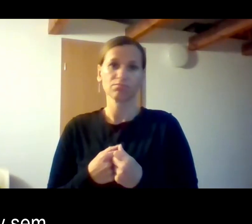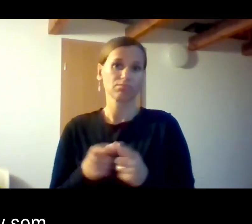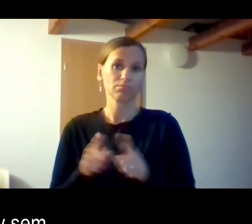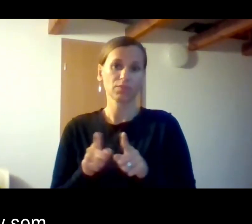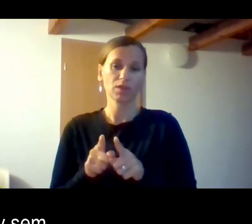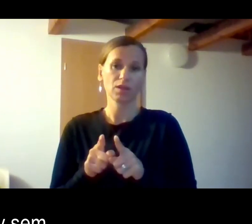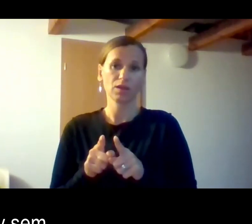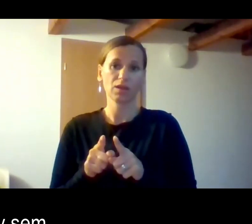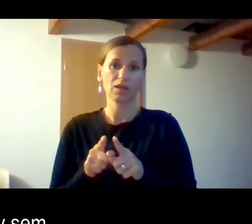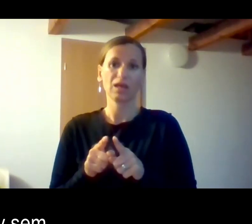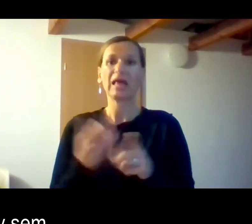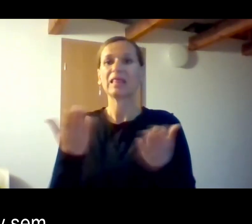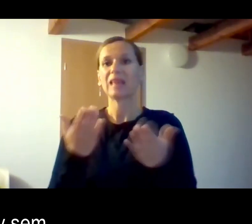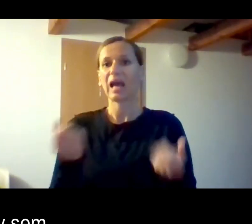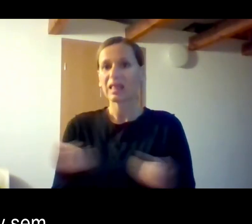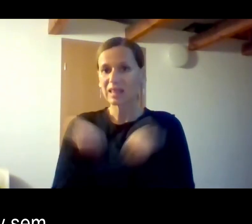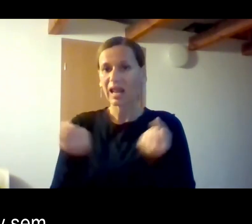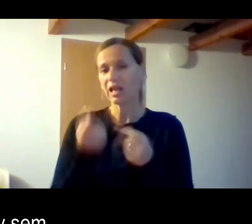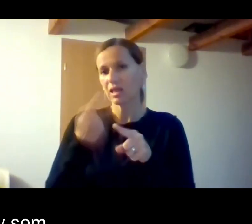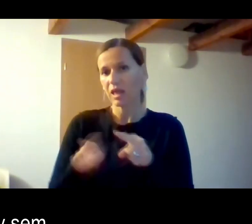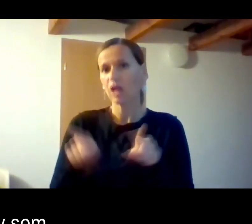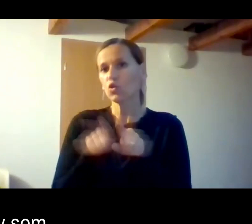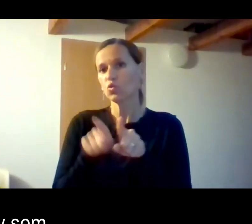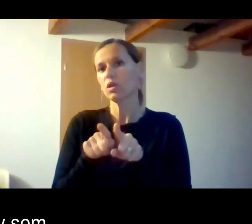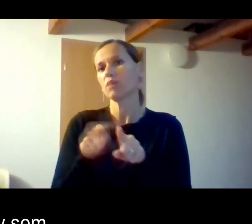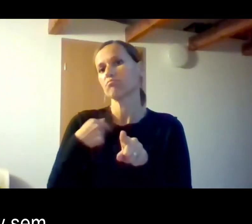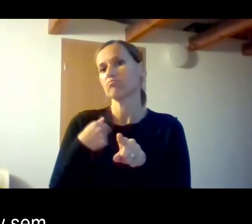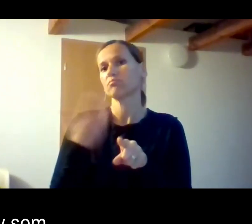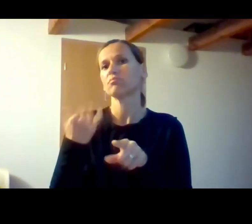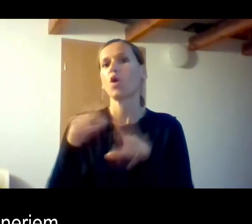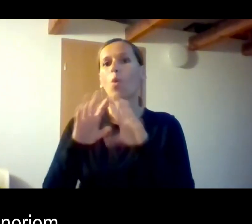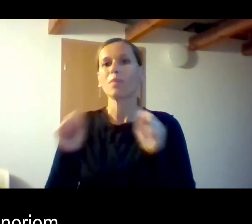Nekaj treningov sem opravil tudi v gozdu.